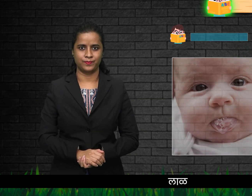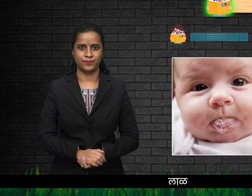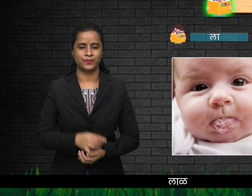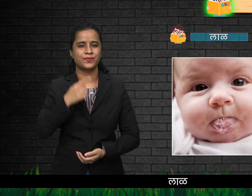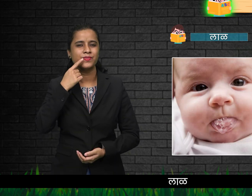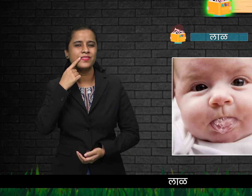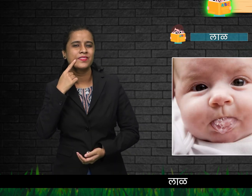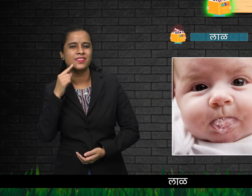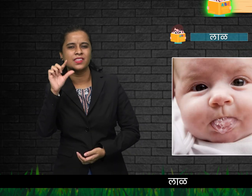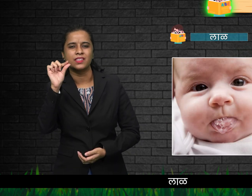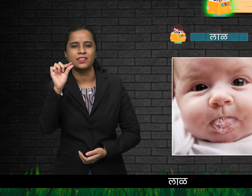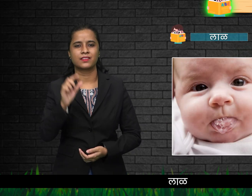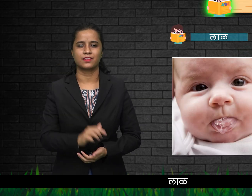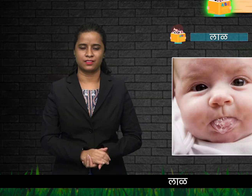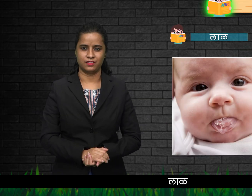लाळ.